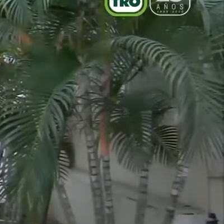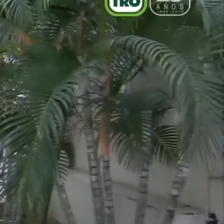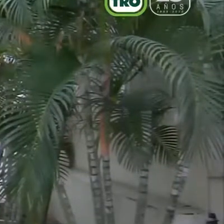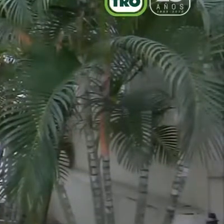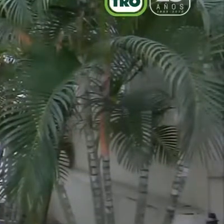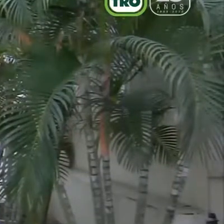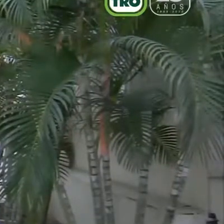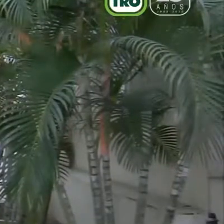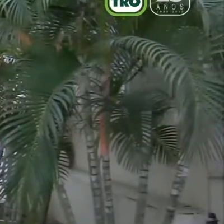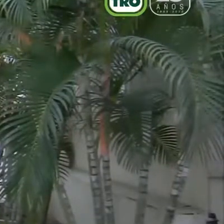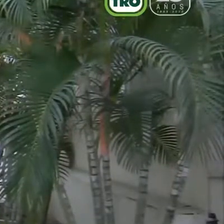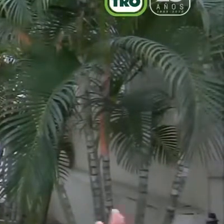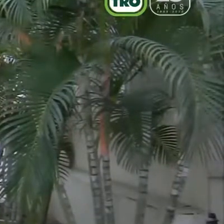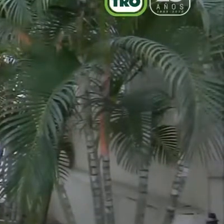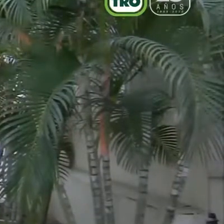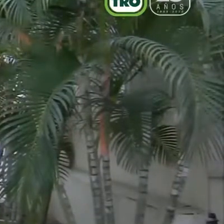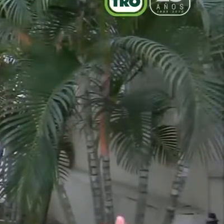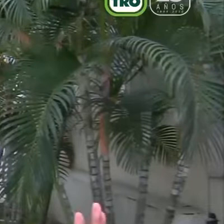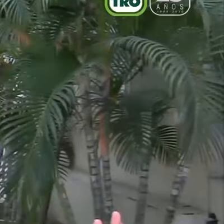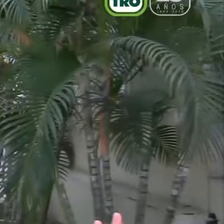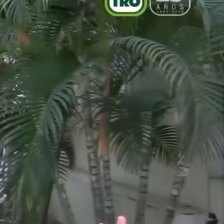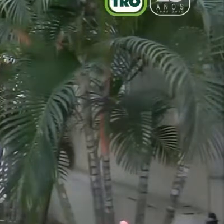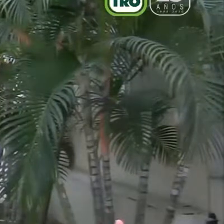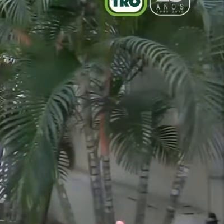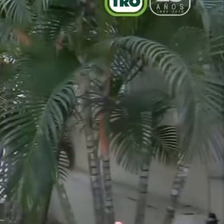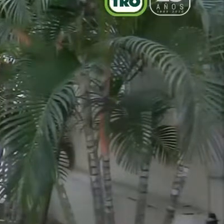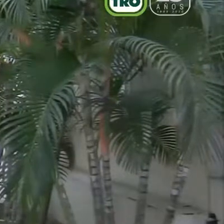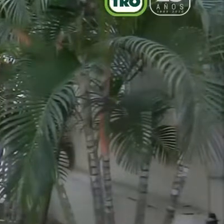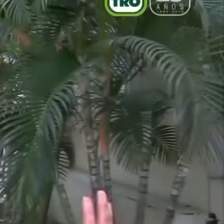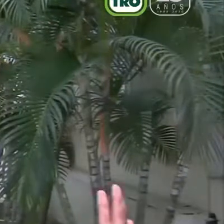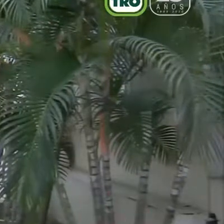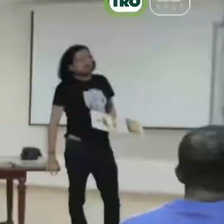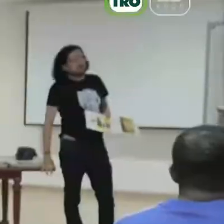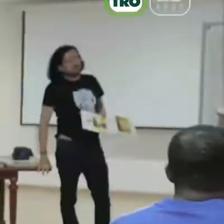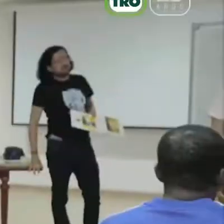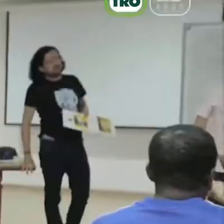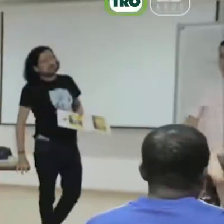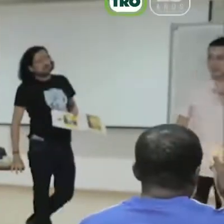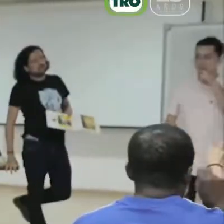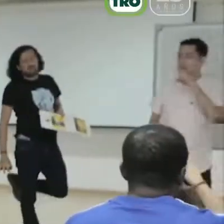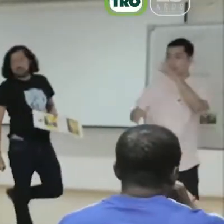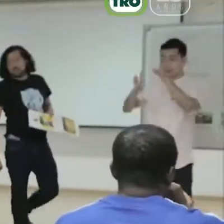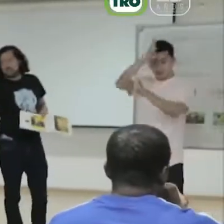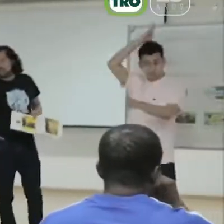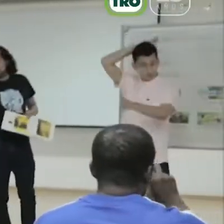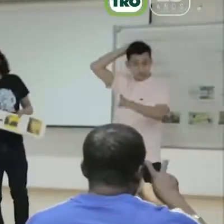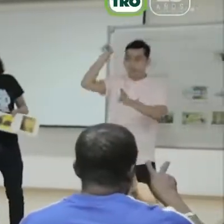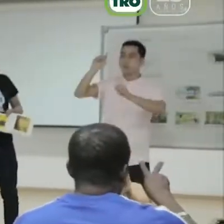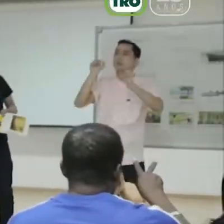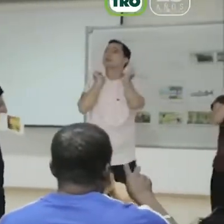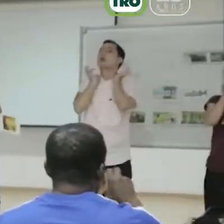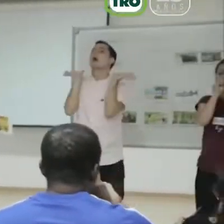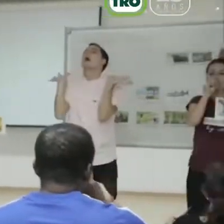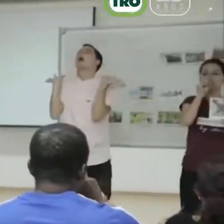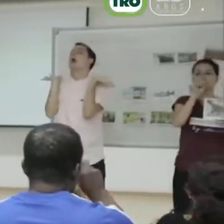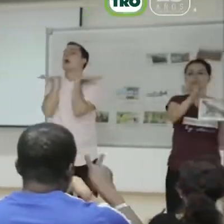en trabajos formales. El resto del 85% están en trabajos informales. Queremos como instituto